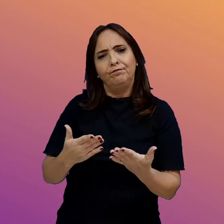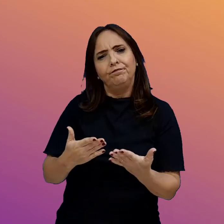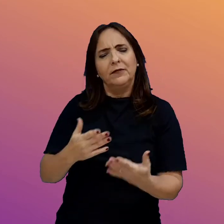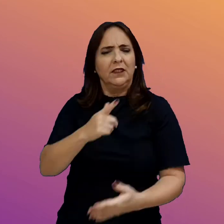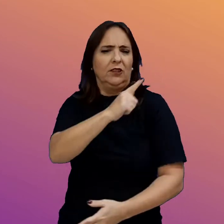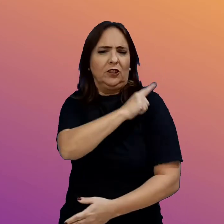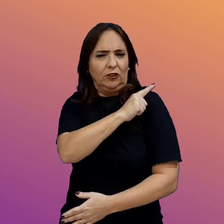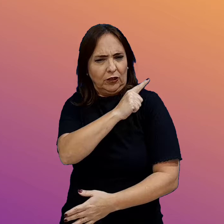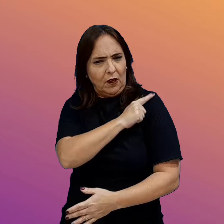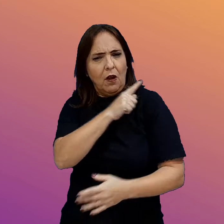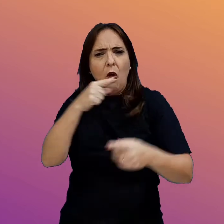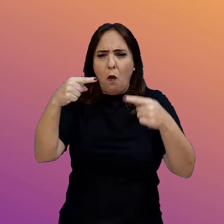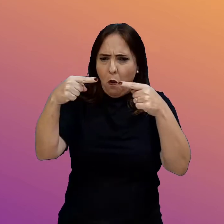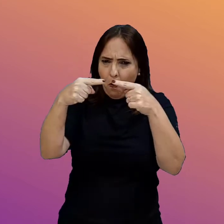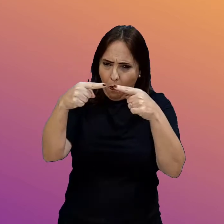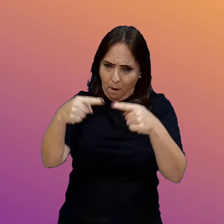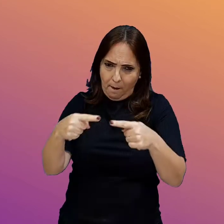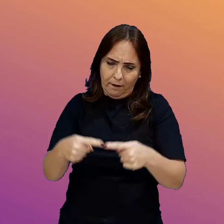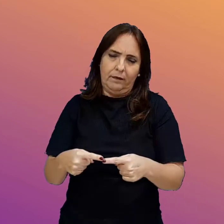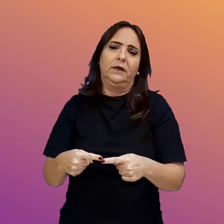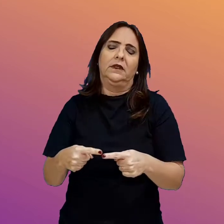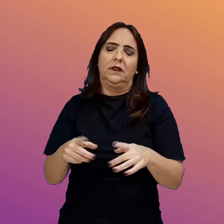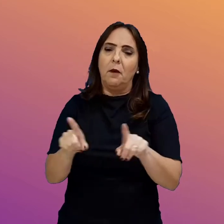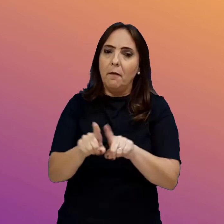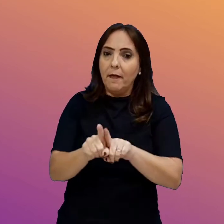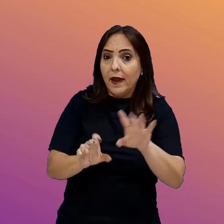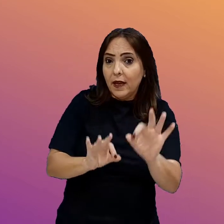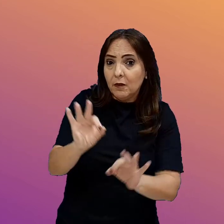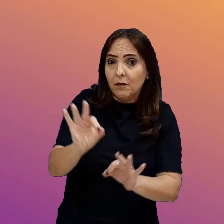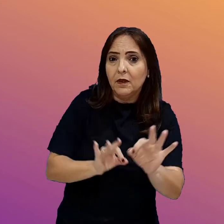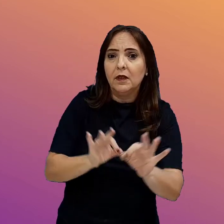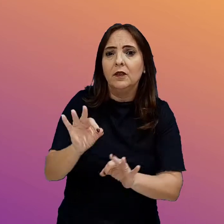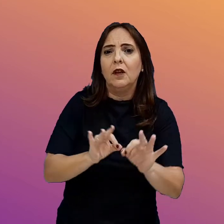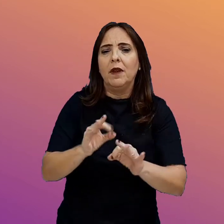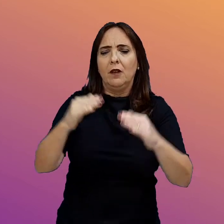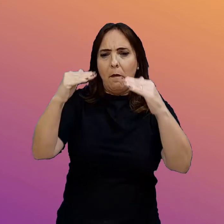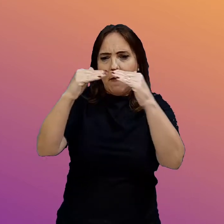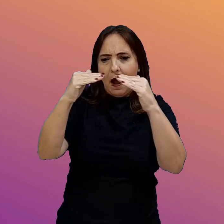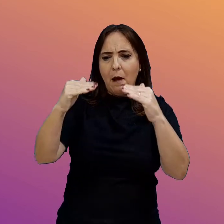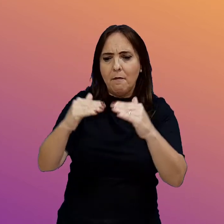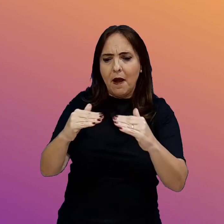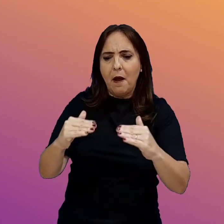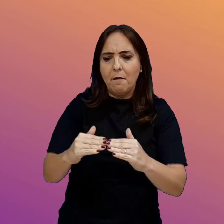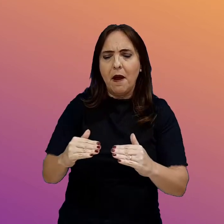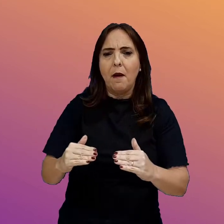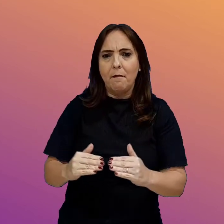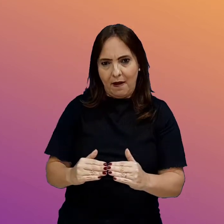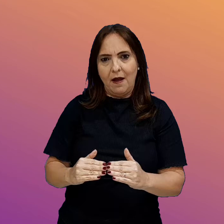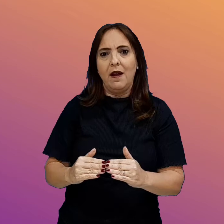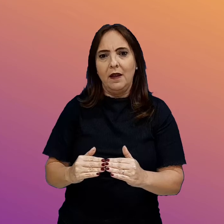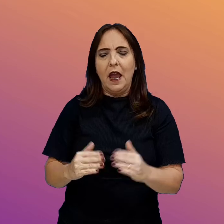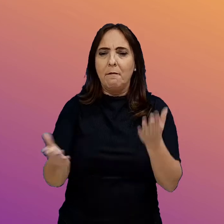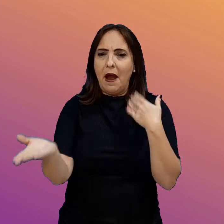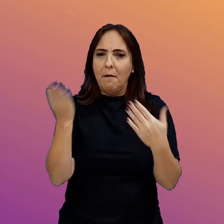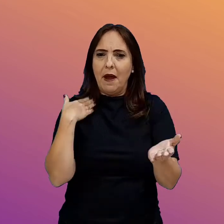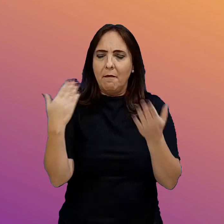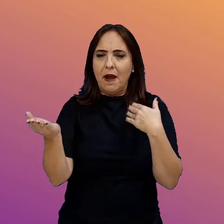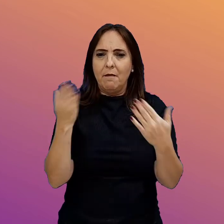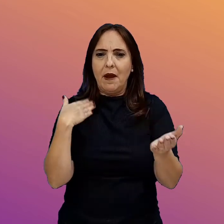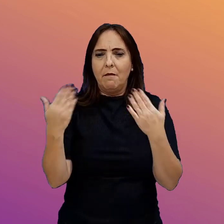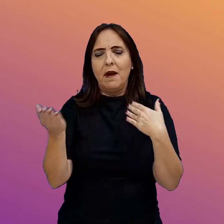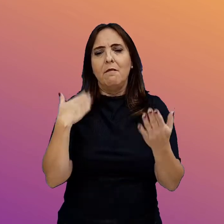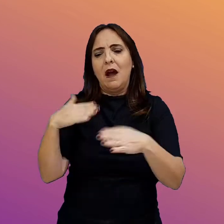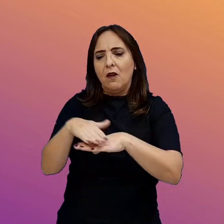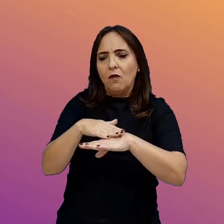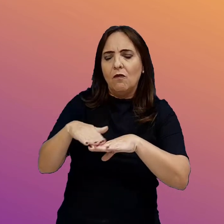do planejamento, é a gente alinhar as expectativas com as partes interessadas.